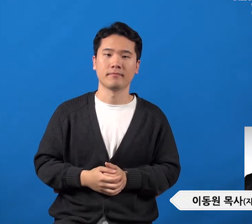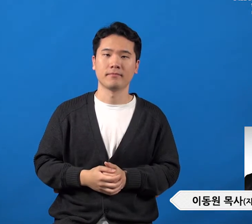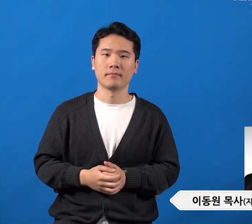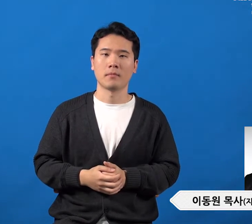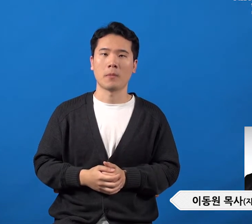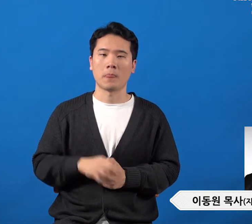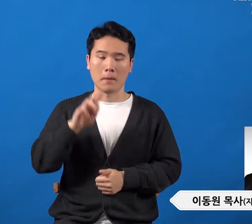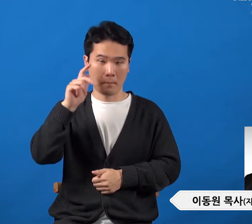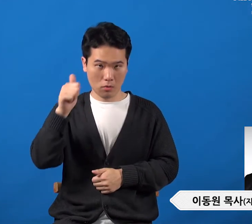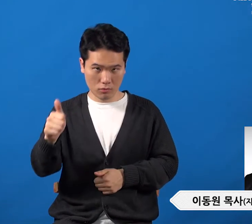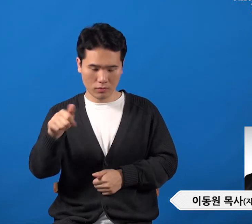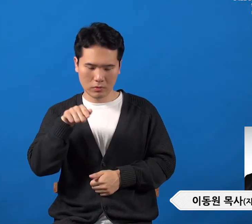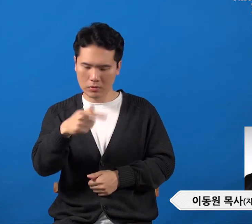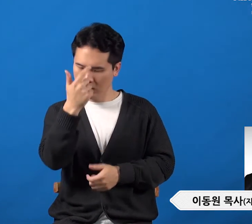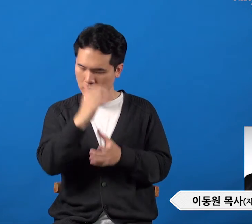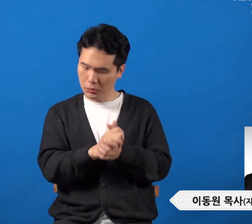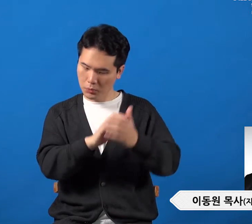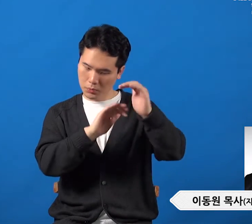바울은 이렇게 기도한 그대로